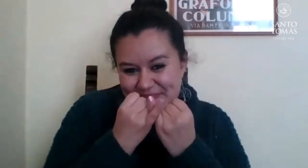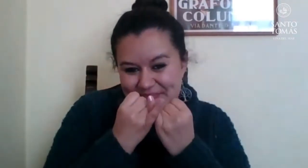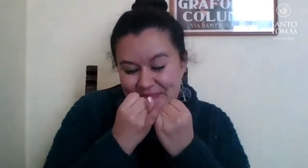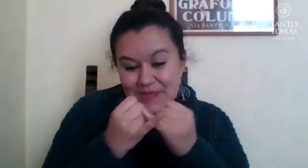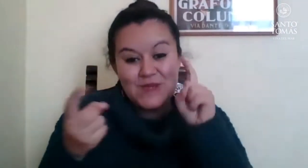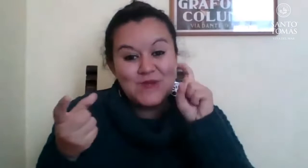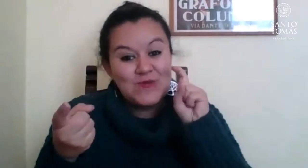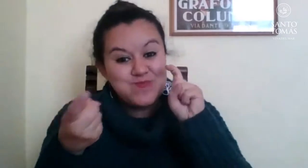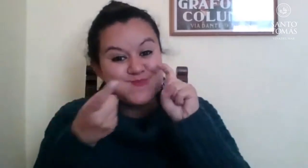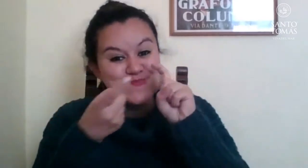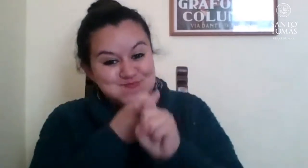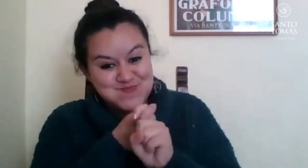amigo,